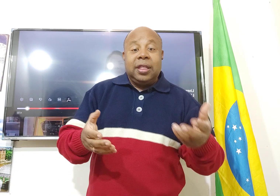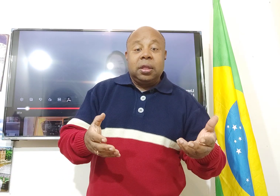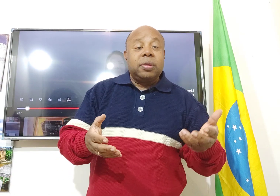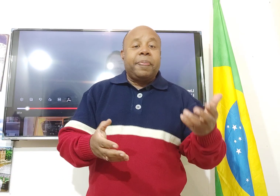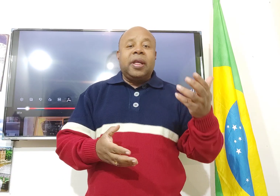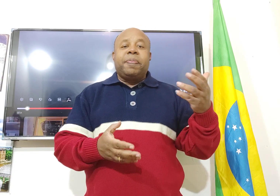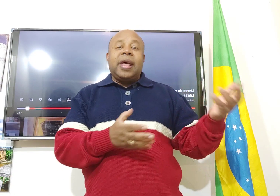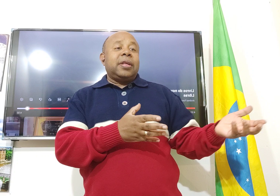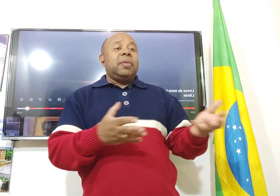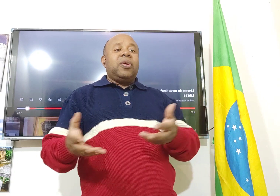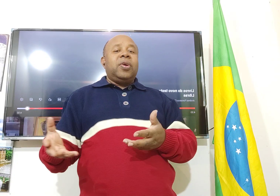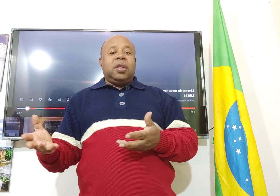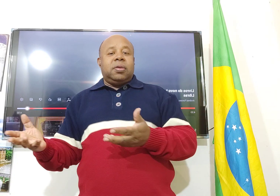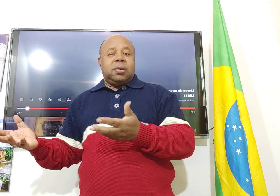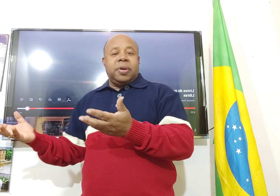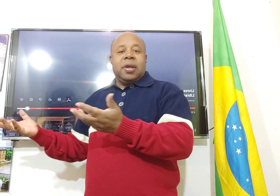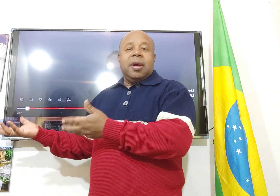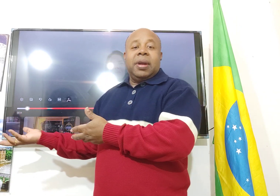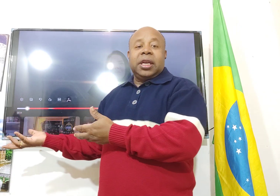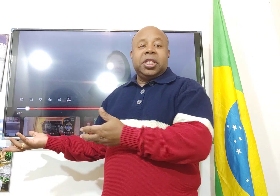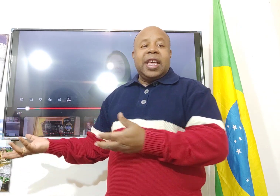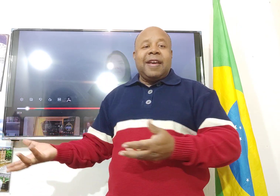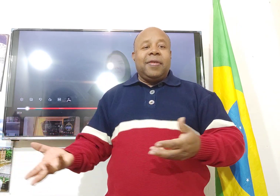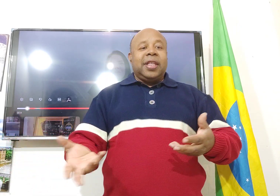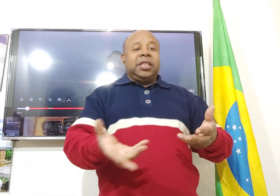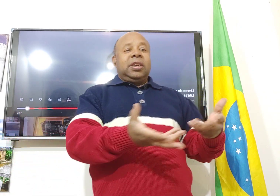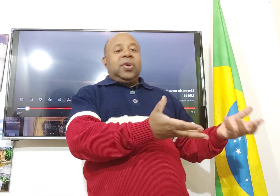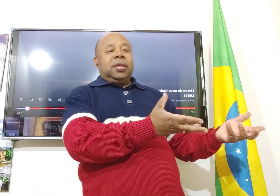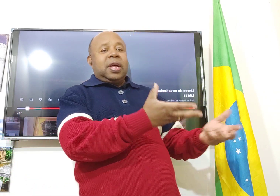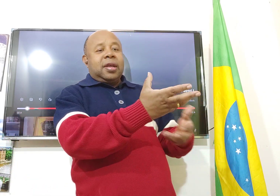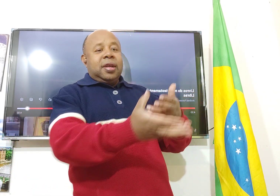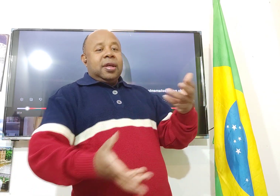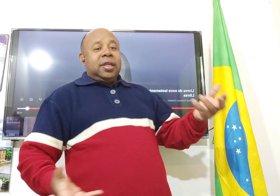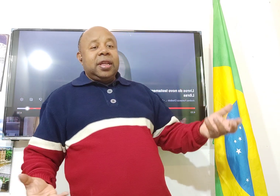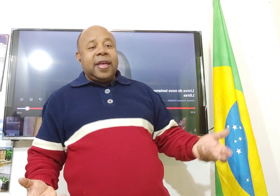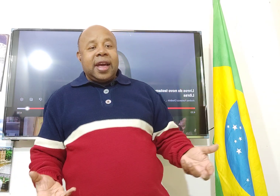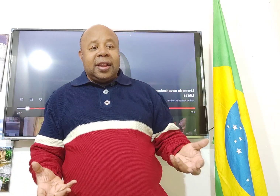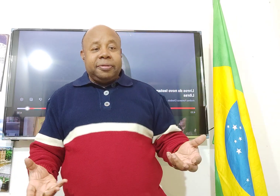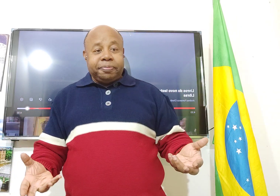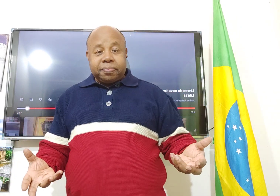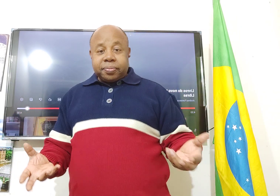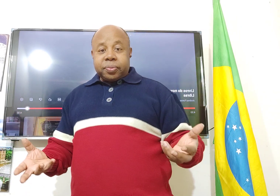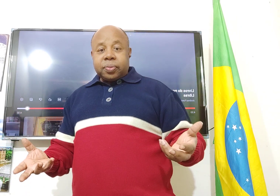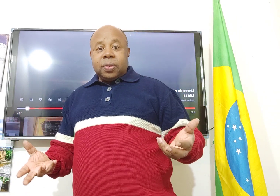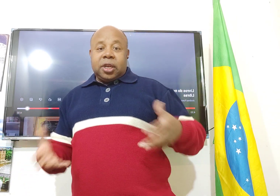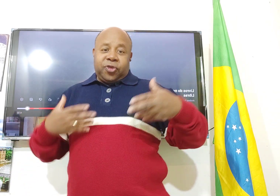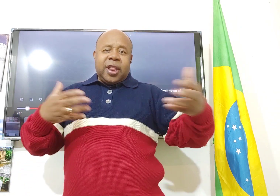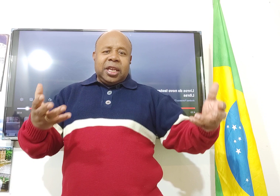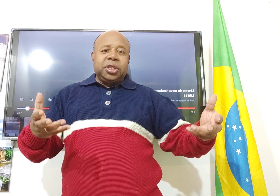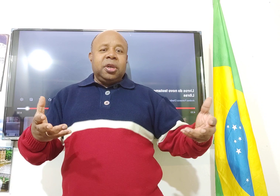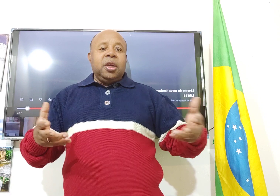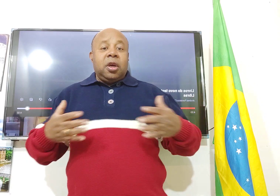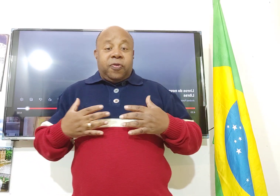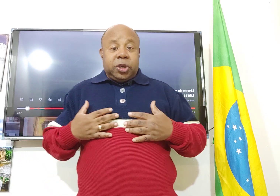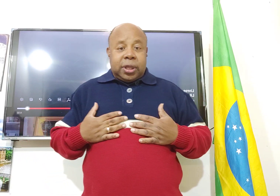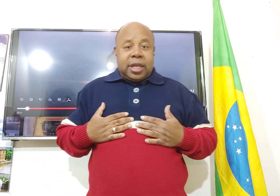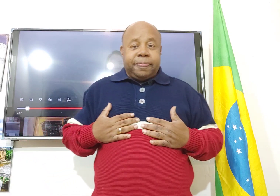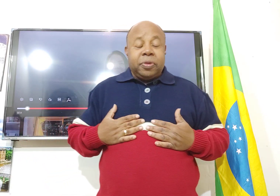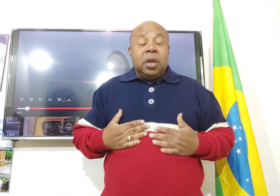isso, parece que é uma coisa, Branca de Neve, Sete Anões, né? Cinderela, que é diferente. Eu vejo assim.